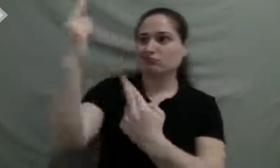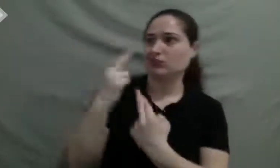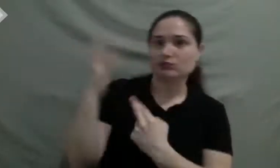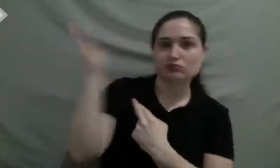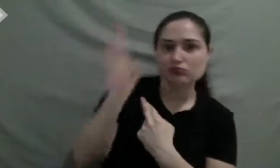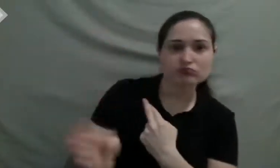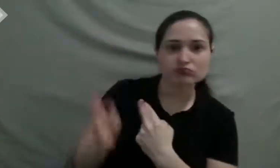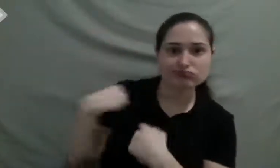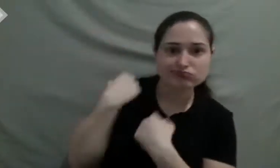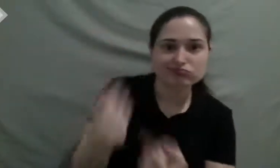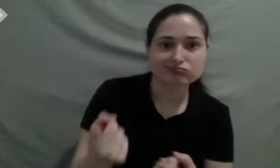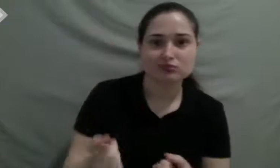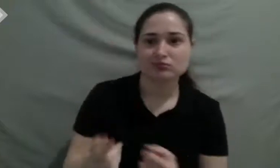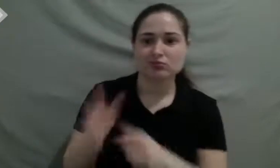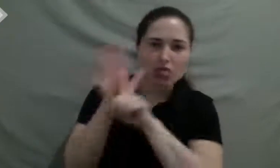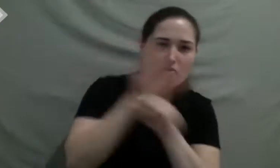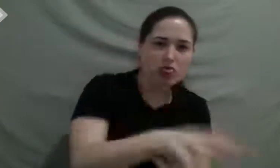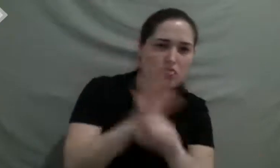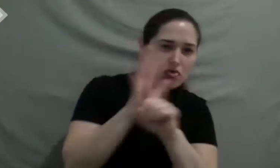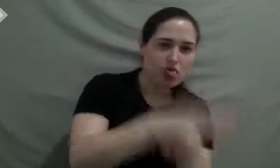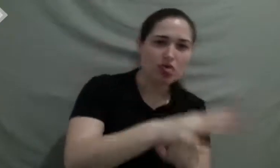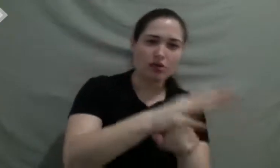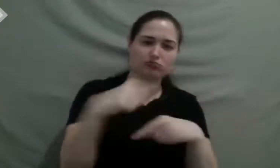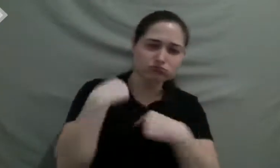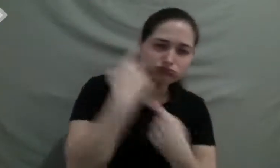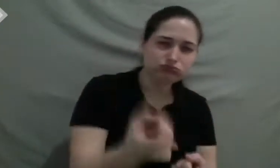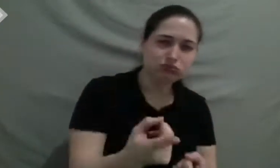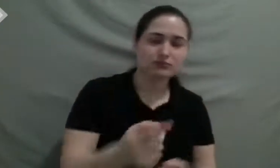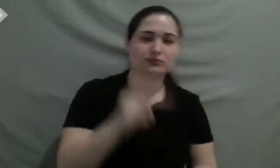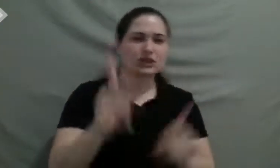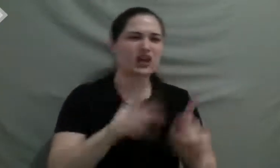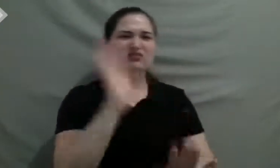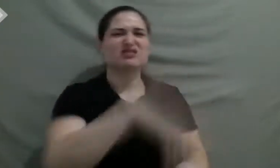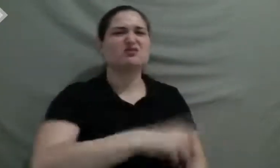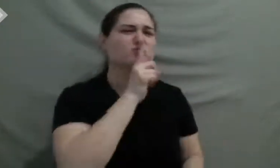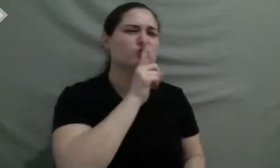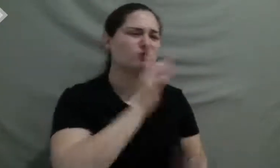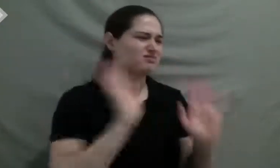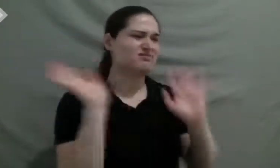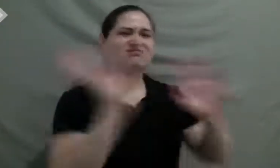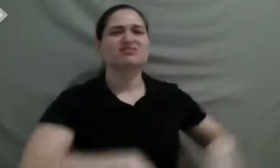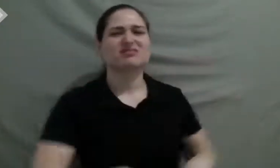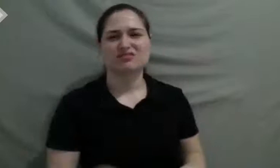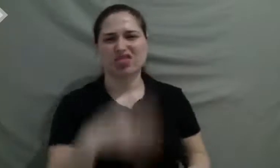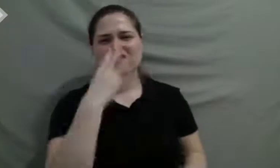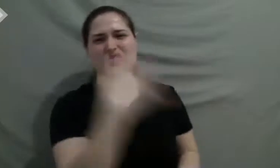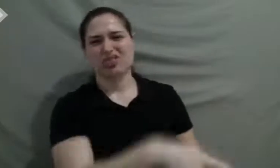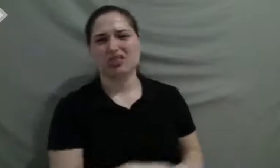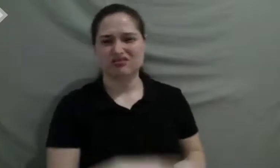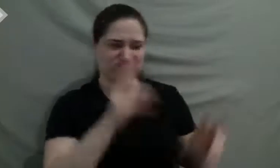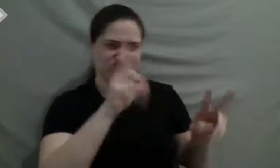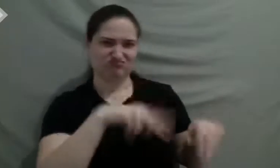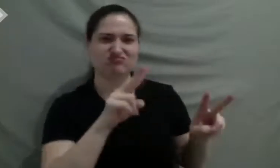discriminada, es una persona que lo mandan a callar porque él no dice nada, una persona que dentro de